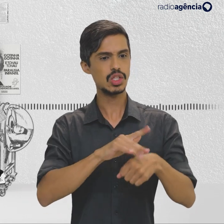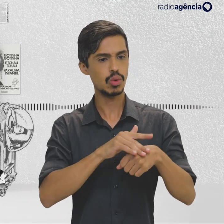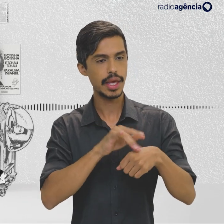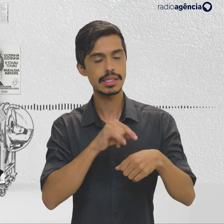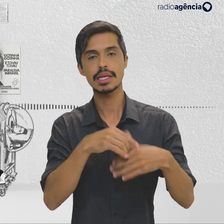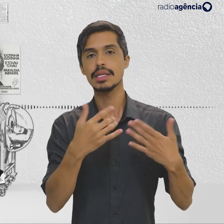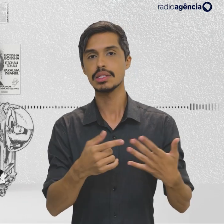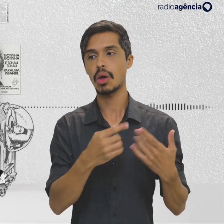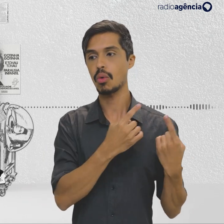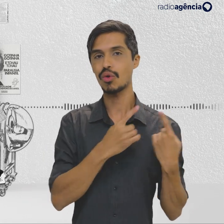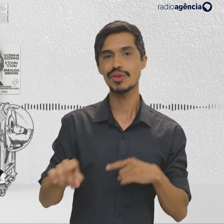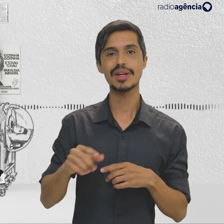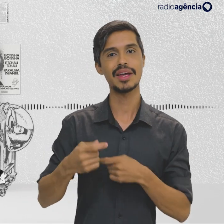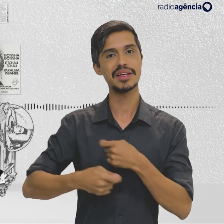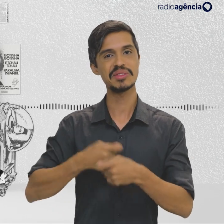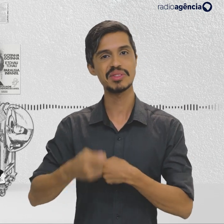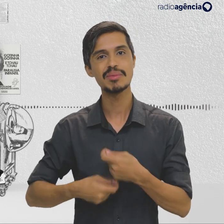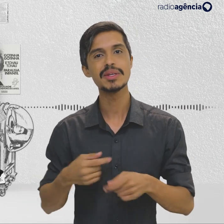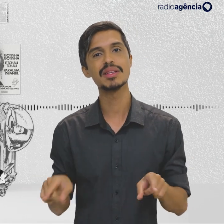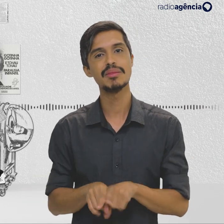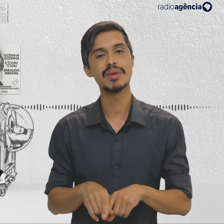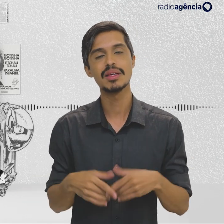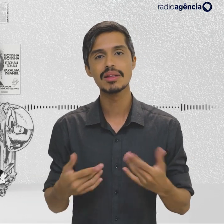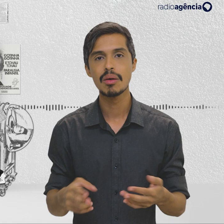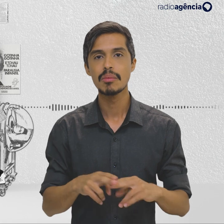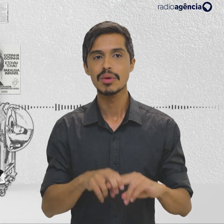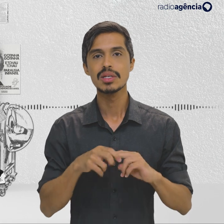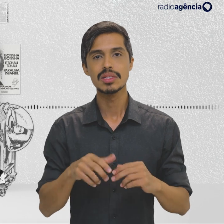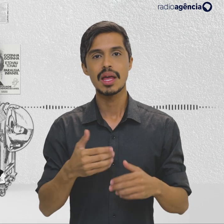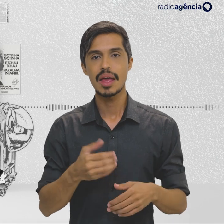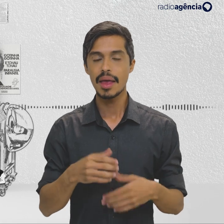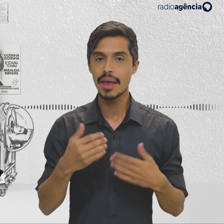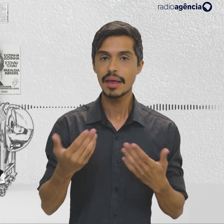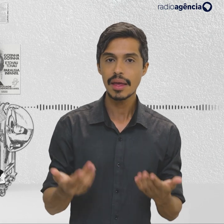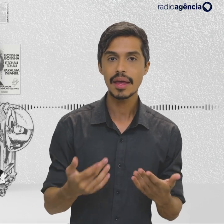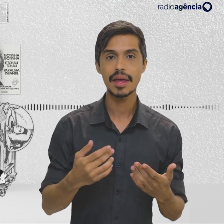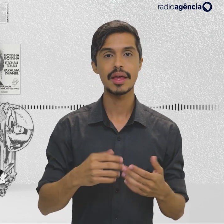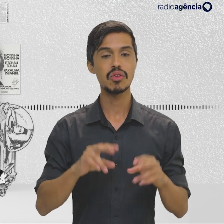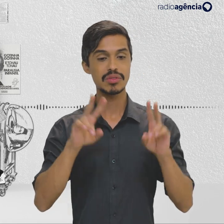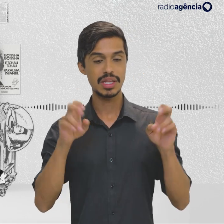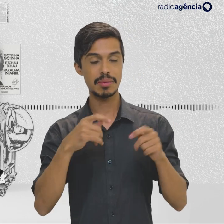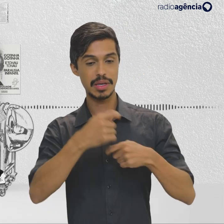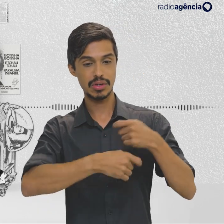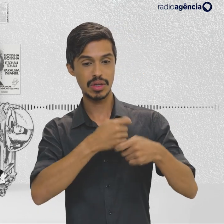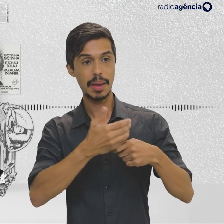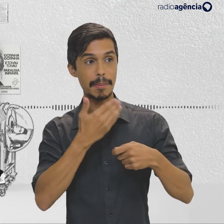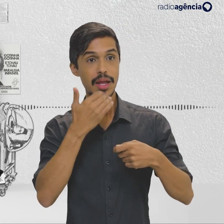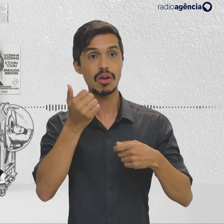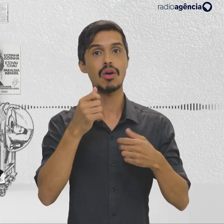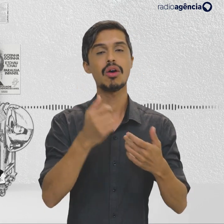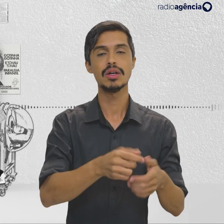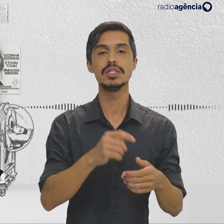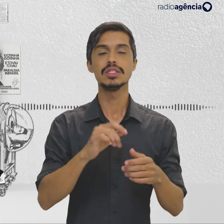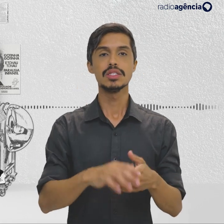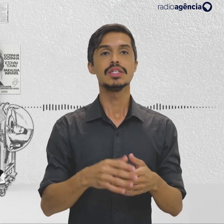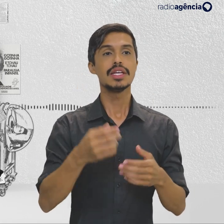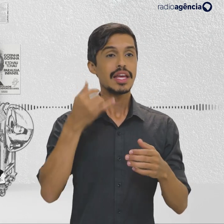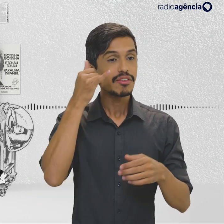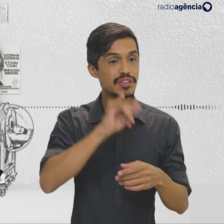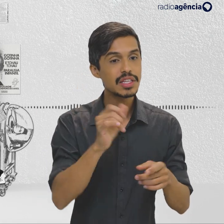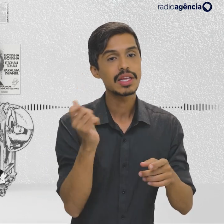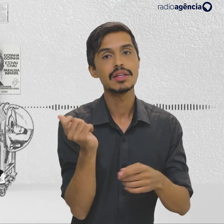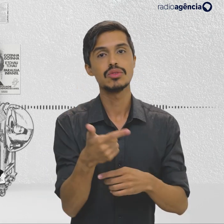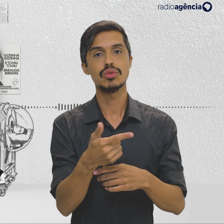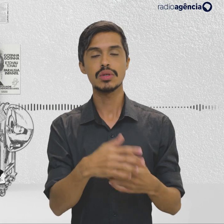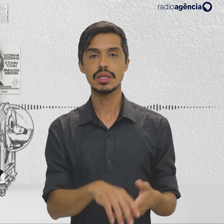adoecimento tem um impacto econômico enorme por isso é muito mais econômico prevenir do que remediar